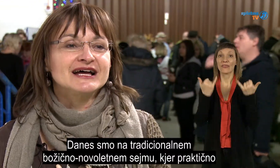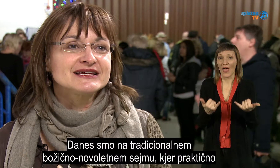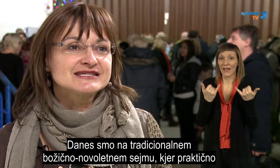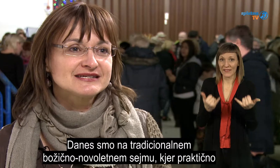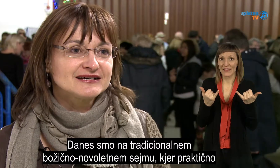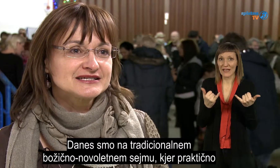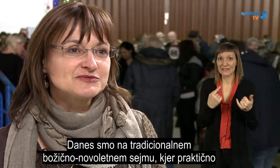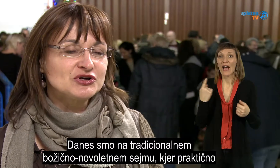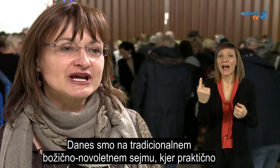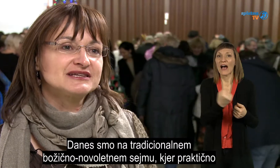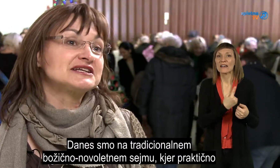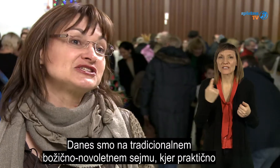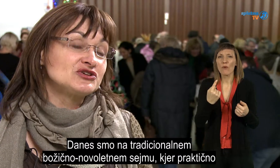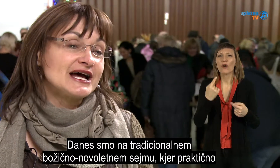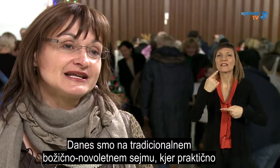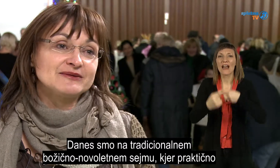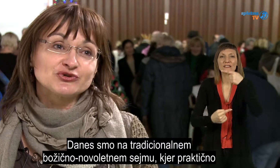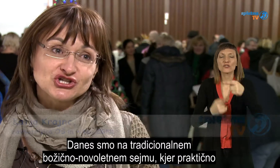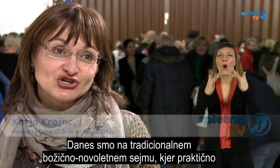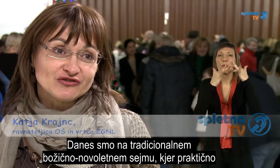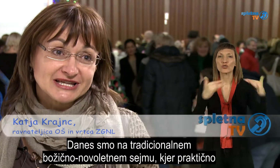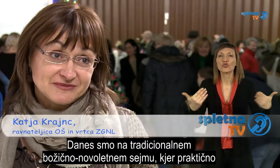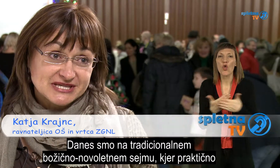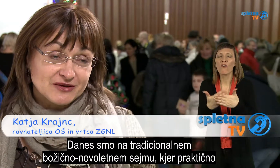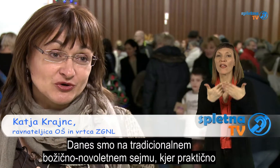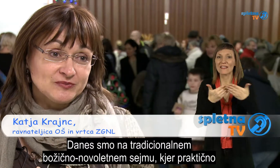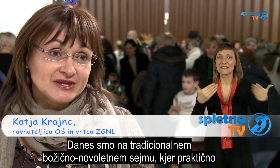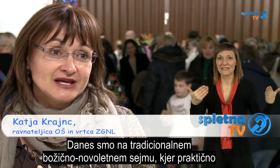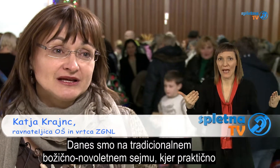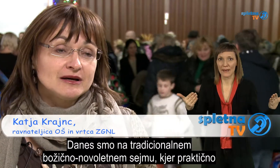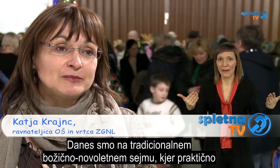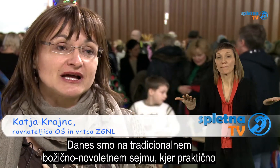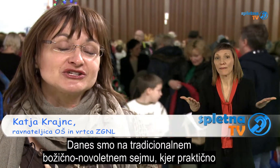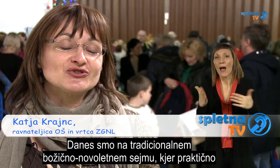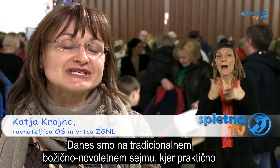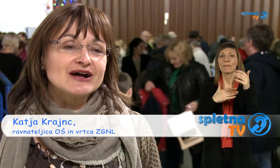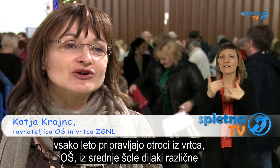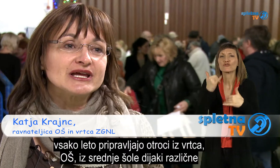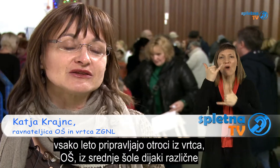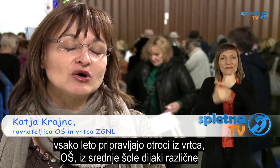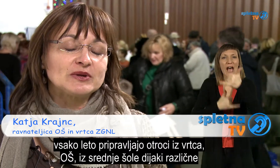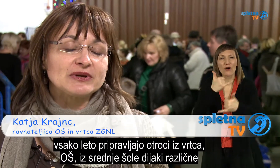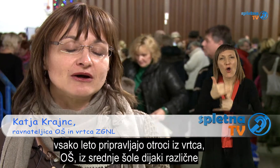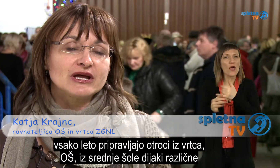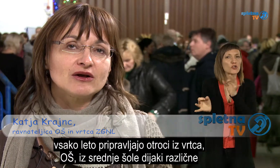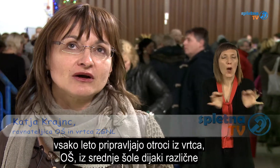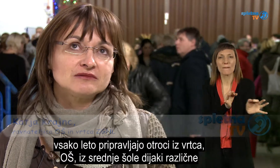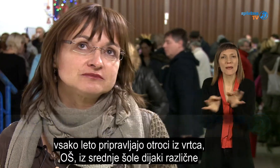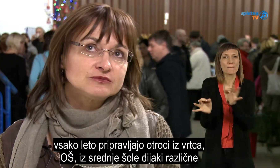Danes smo na tradicionalnem božično-novoletnem sejmu. Praktično vsako leto pripravljajo